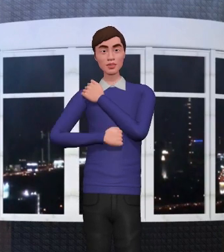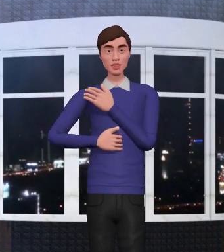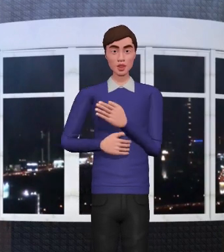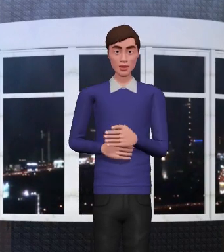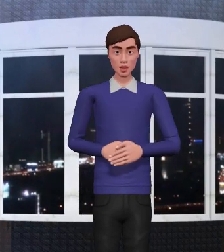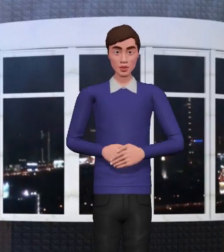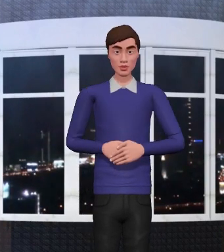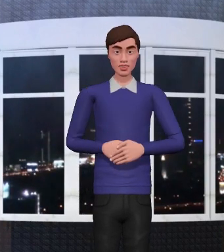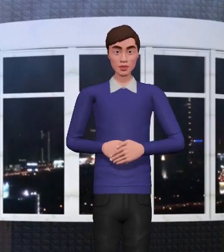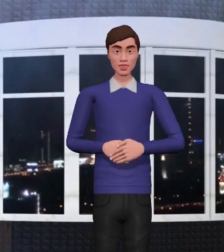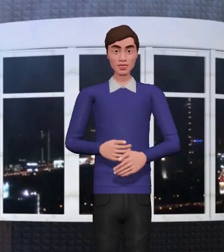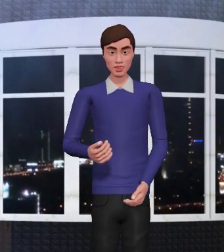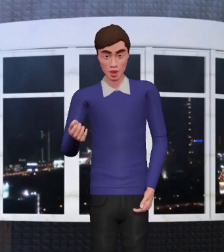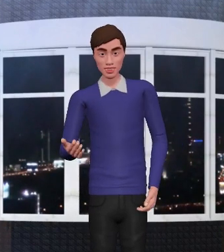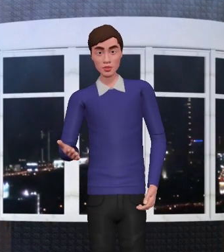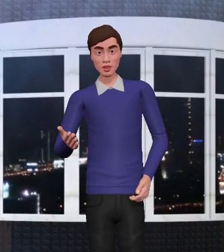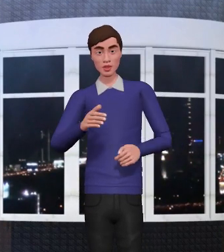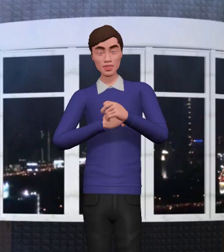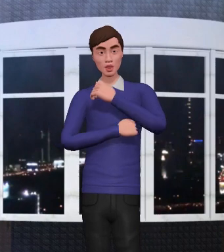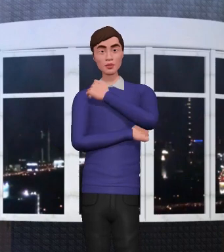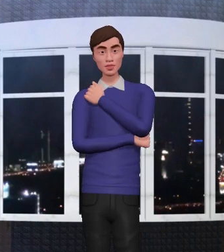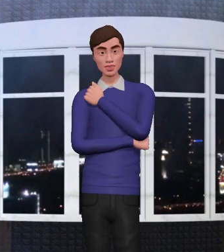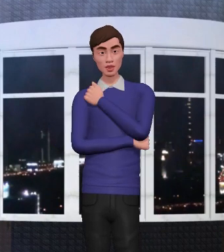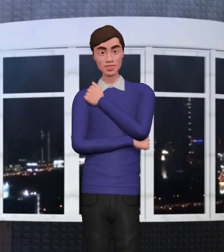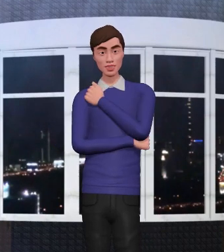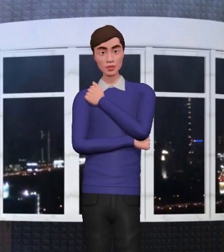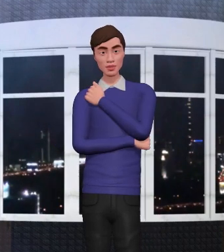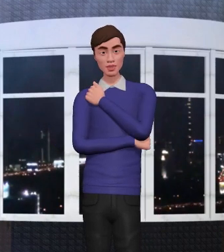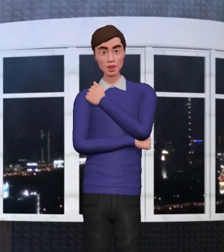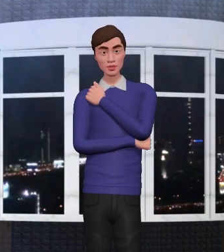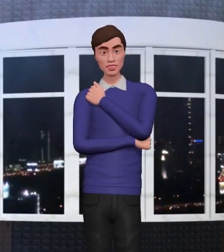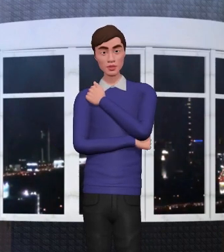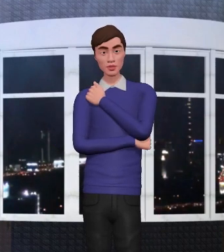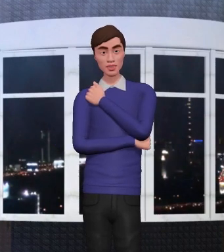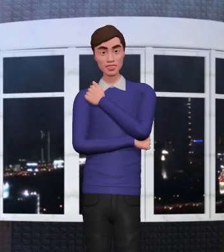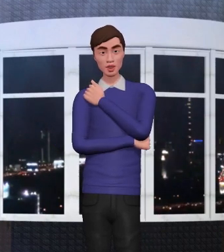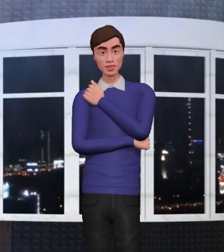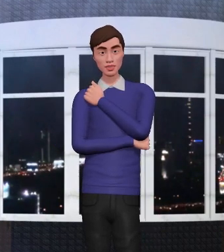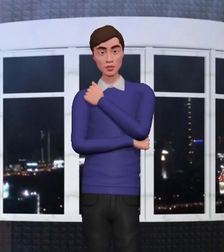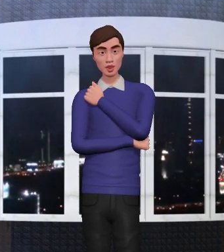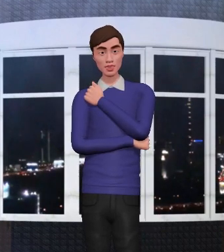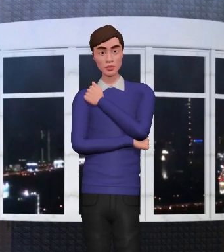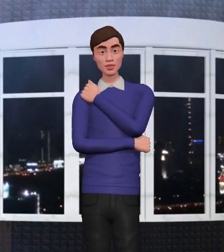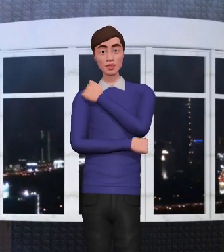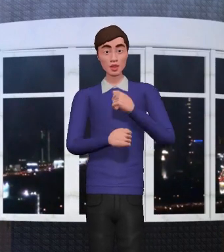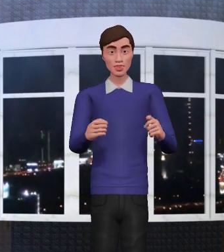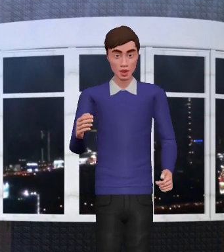фонд горбачева которой он же и возглавил как президент в январе 1992 года